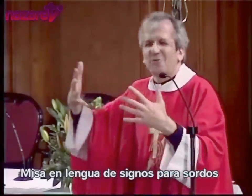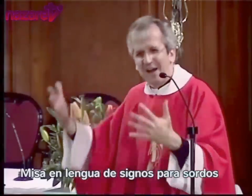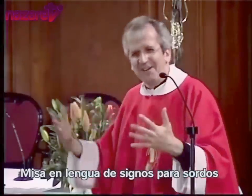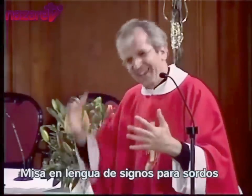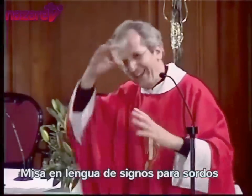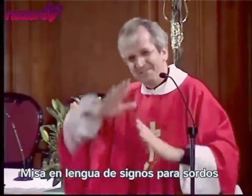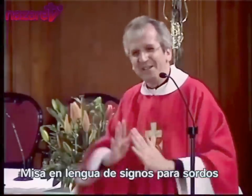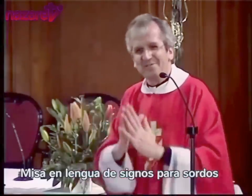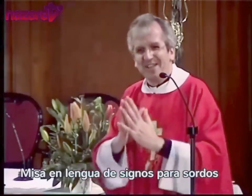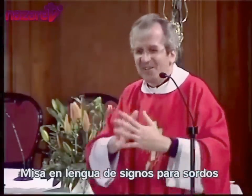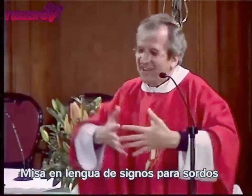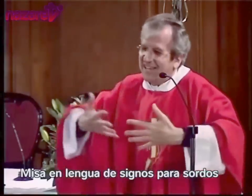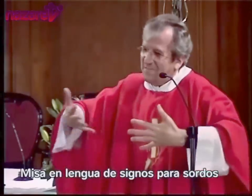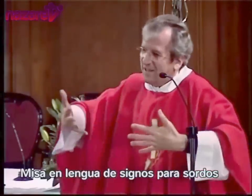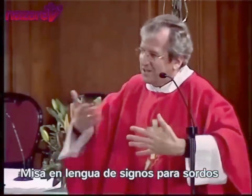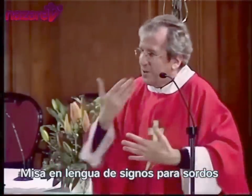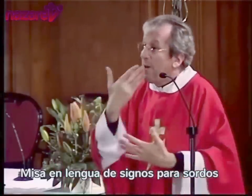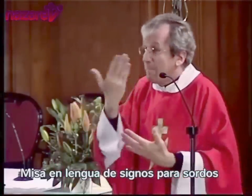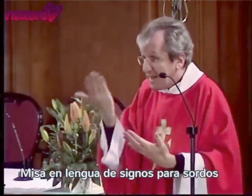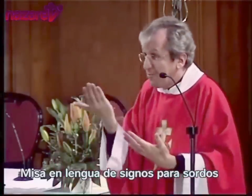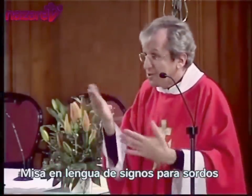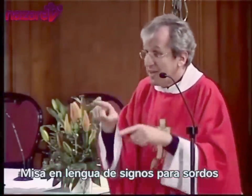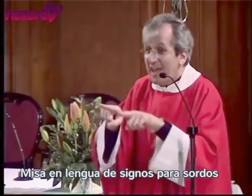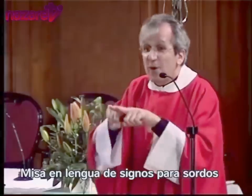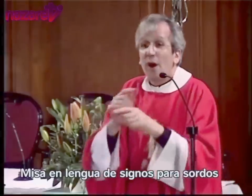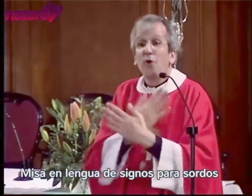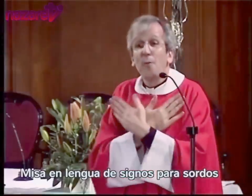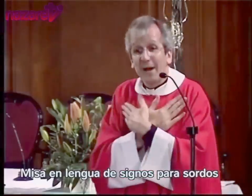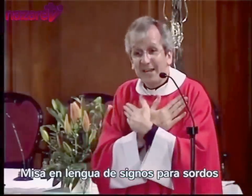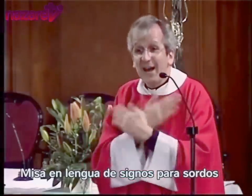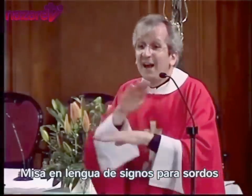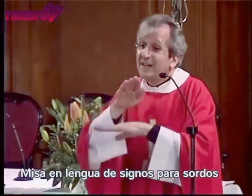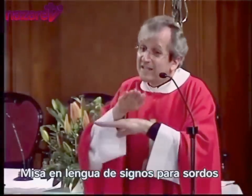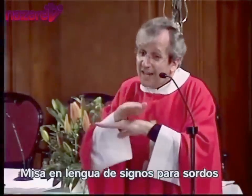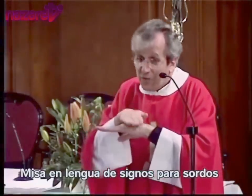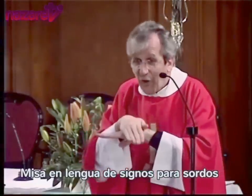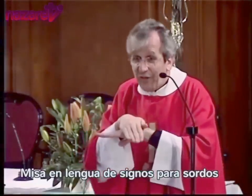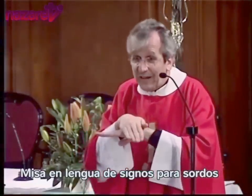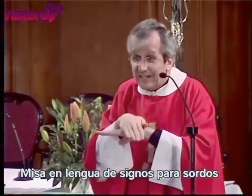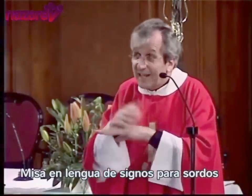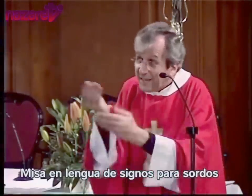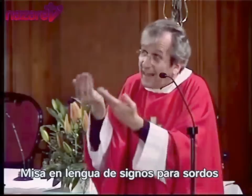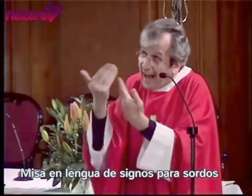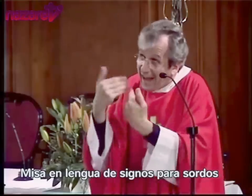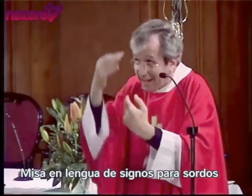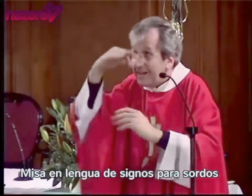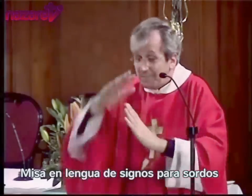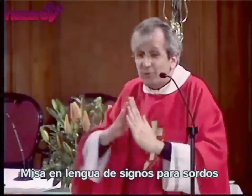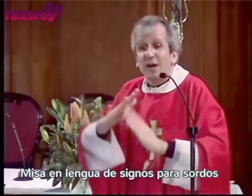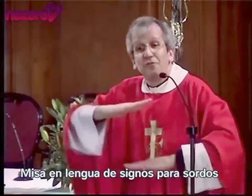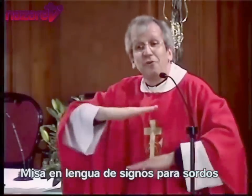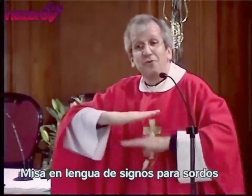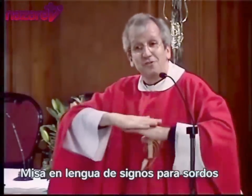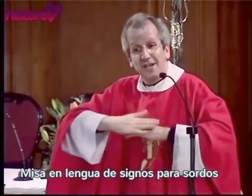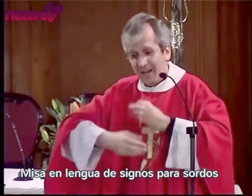Es inagotable el Espíritu Santo, es inmenso. Pidamos, igual como María, ser dóciles, dejar que el